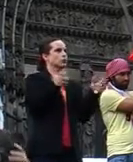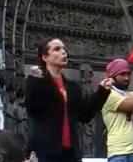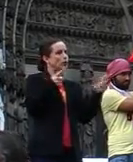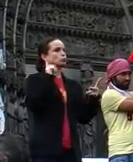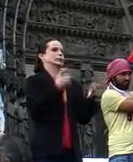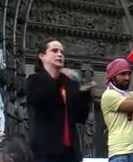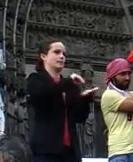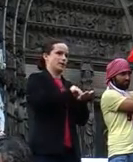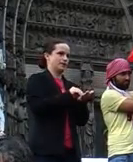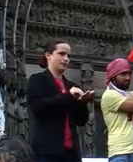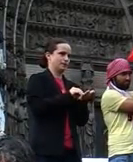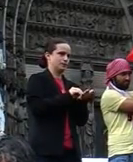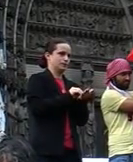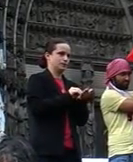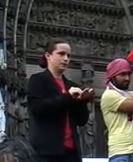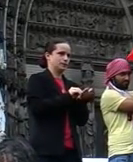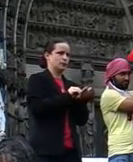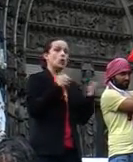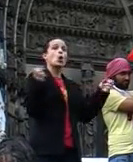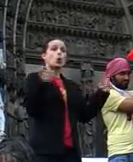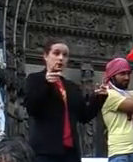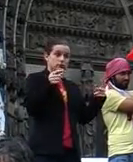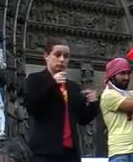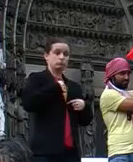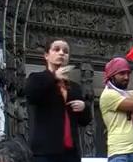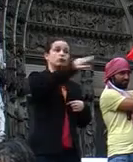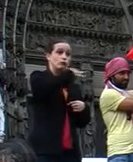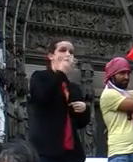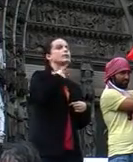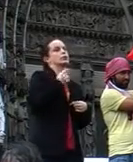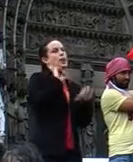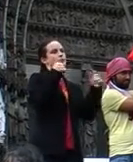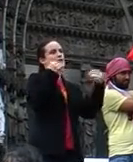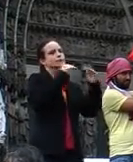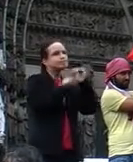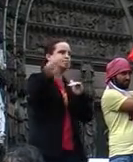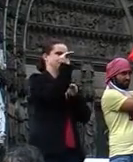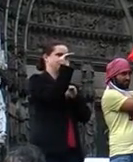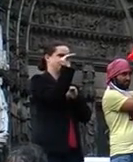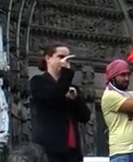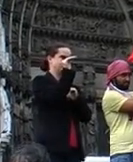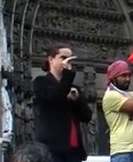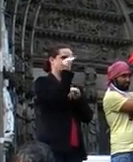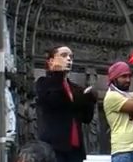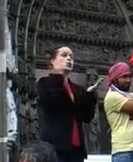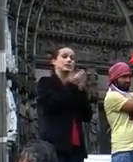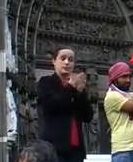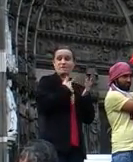Untertitel bedeuten für uns mehr Lebensqualität. Deshalb fordern wir 100%